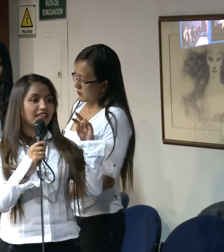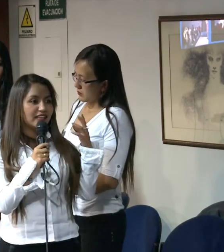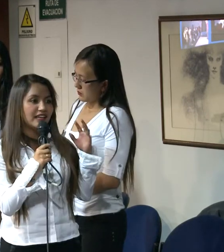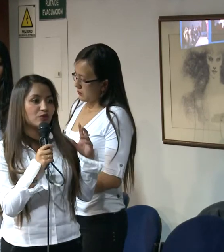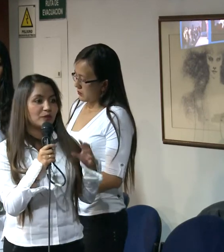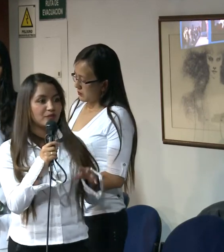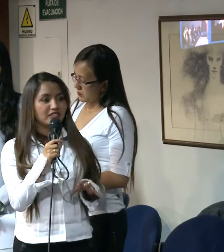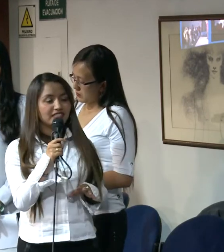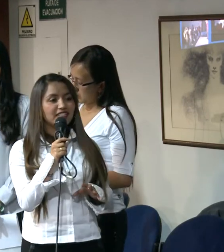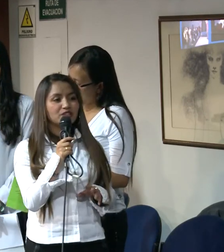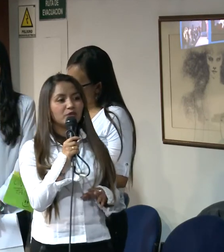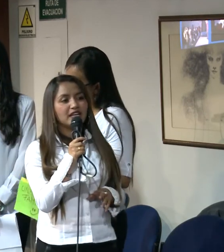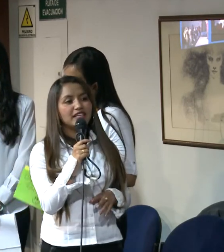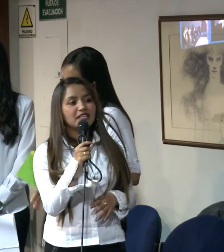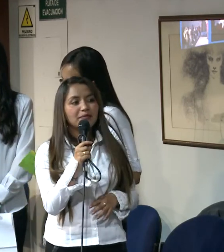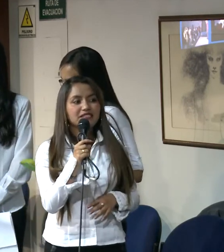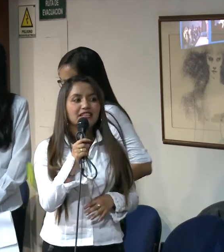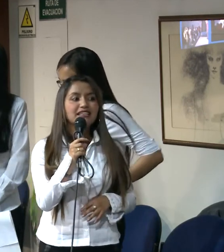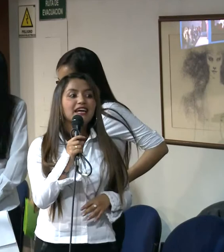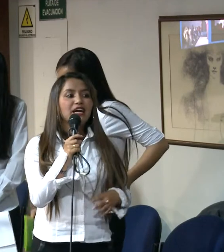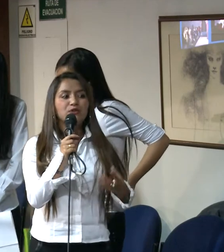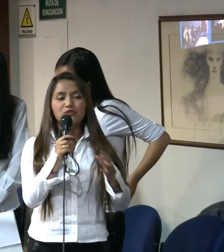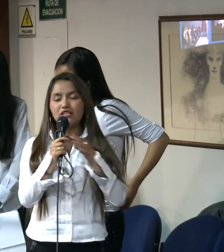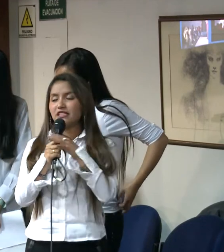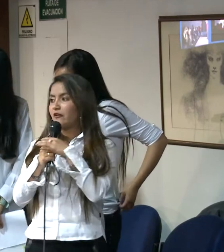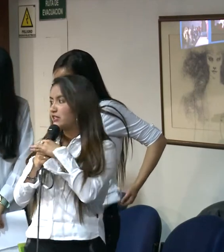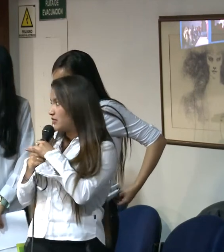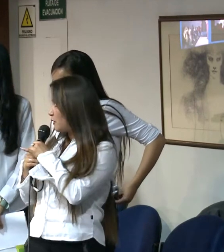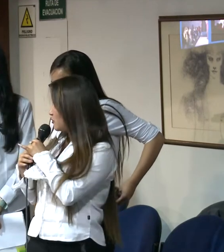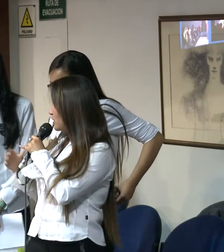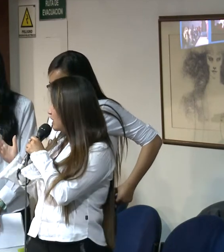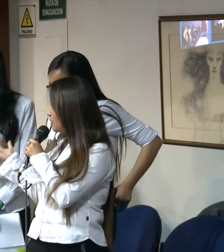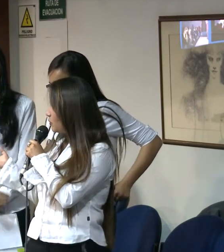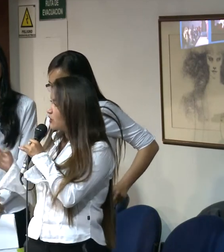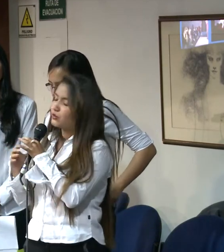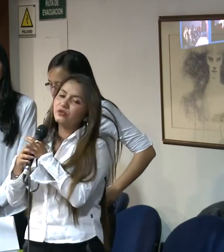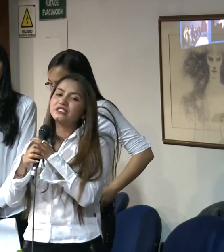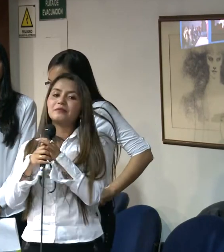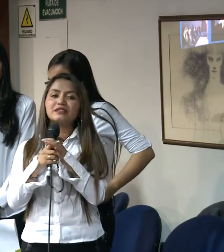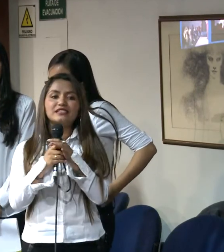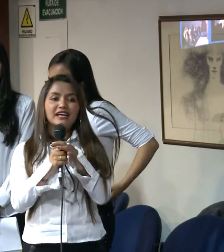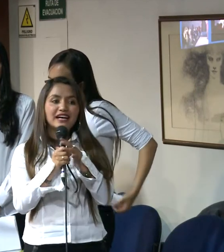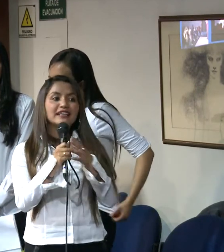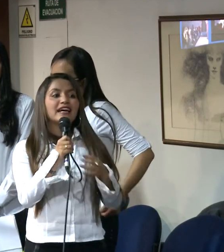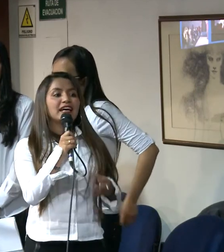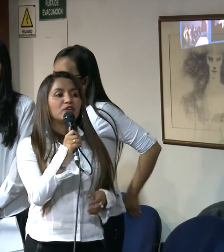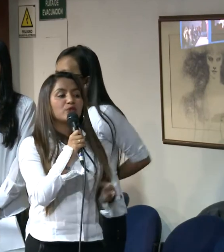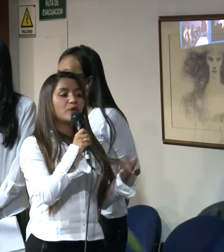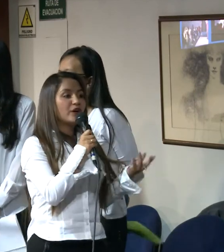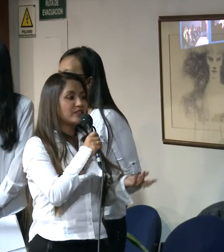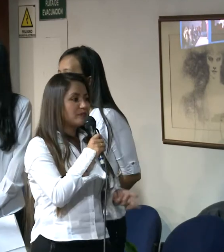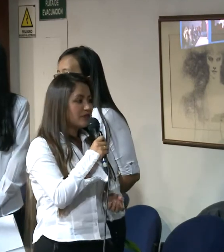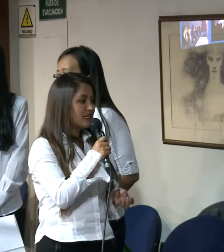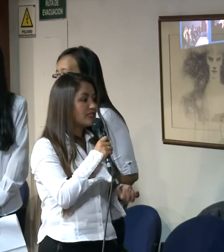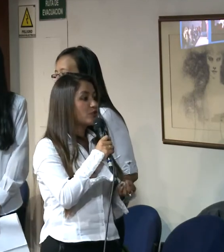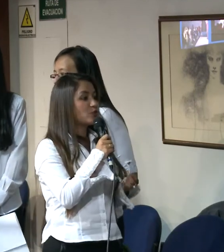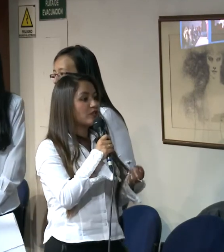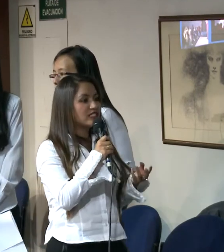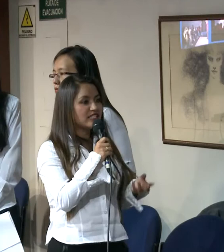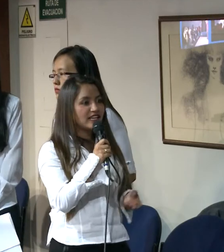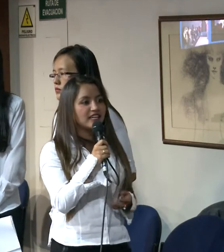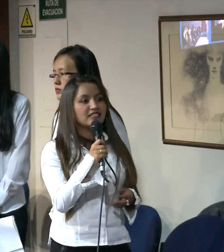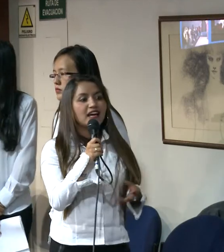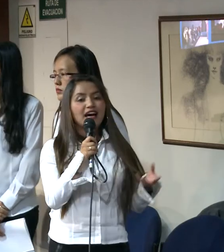que se tenía, la concepción que se tenía sobre la discapacidad. Entonces ya llevamos aquí a la población con discapacidad, los educadores empiezan a hacer